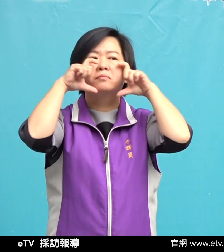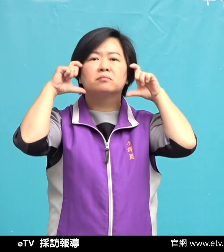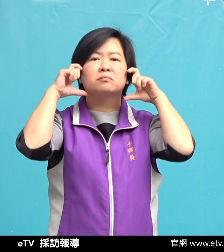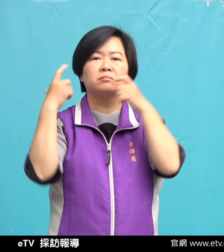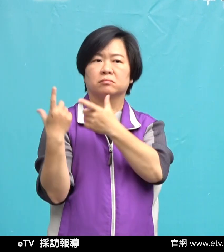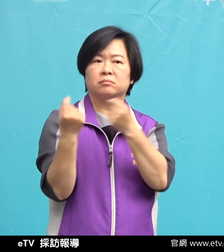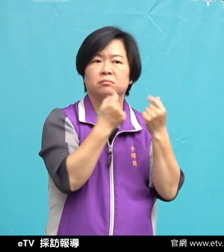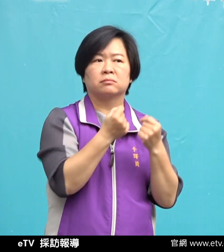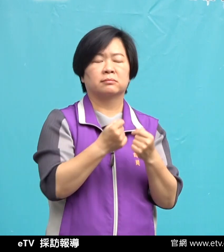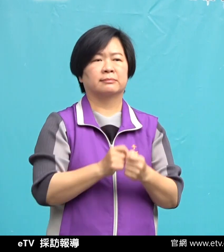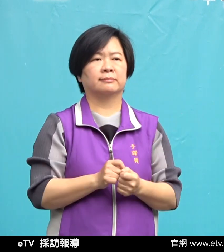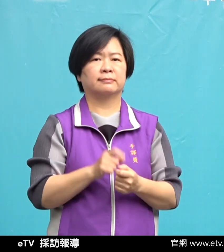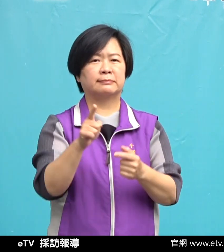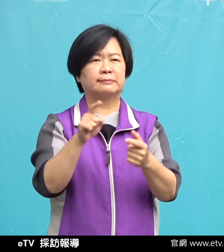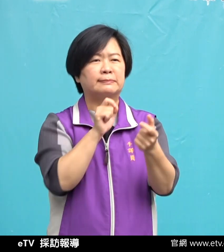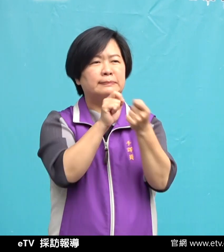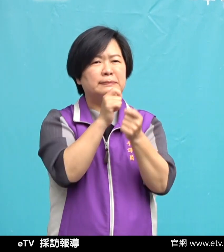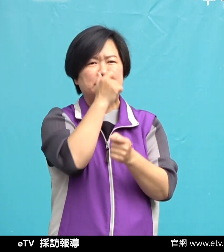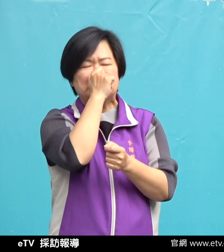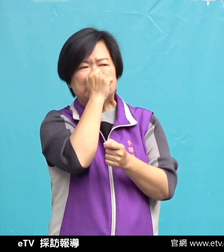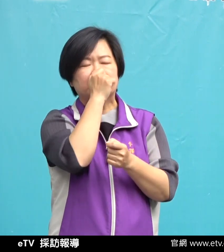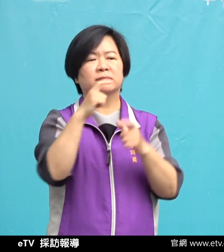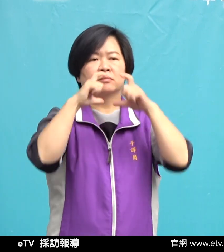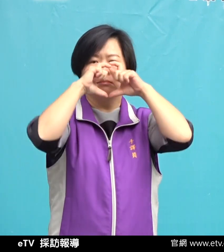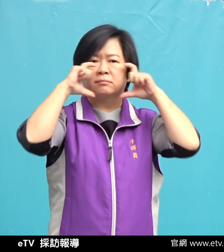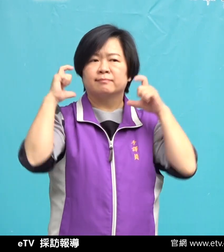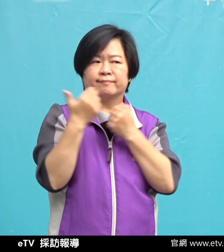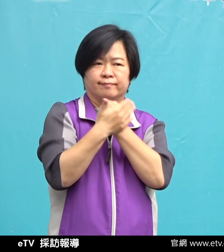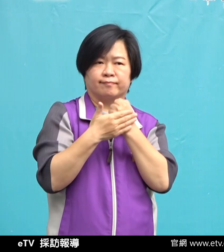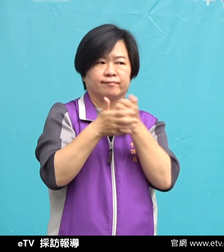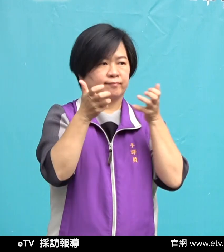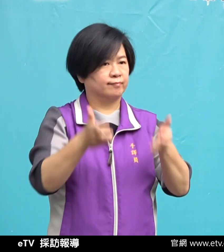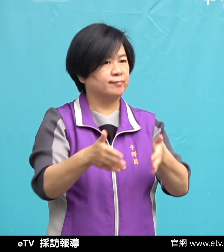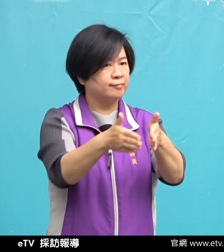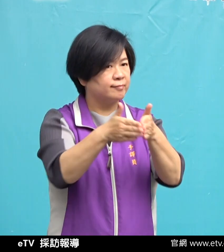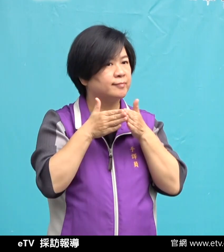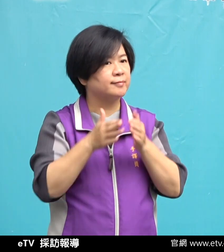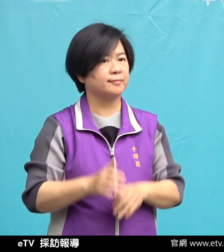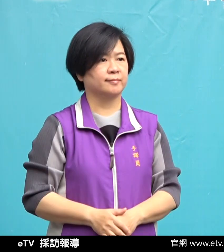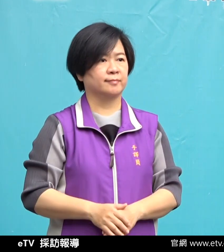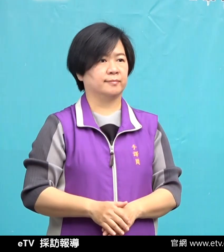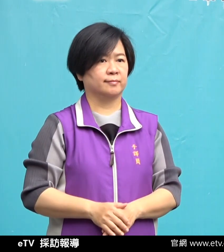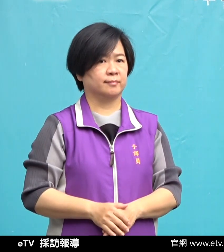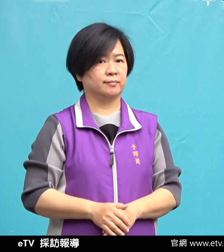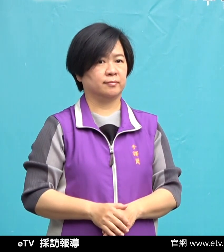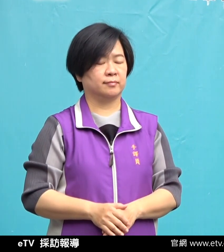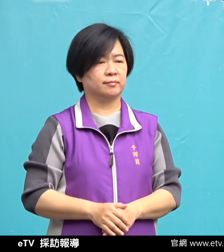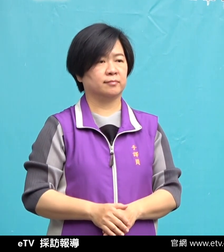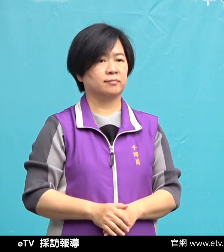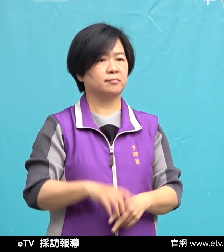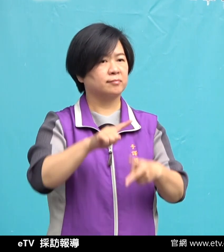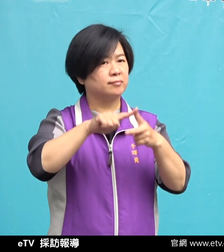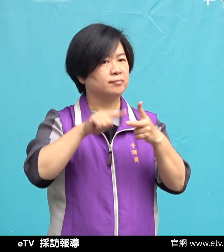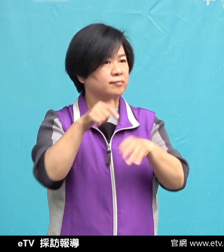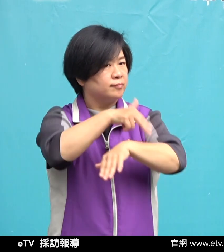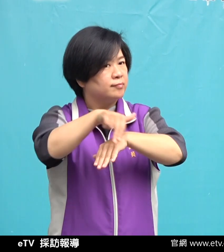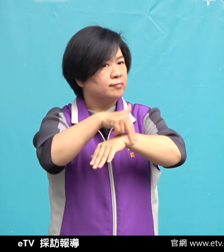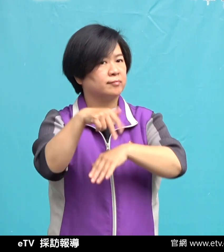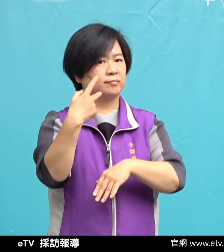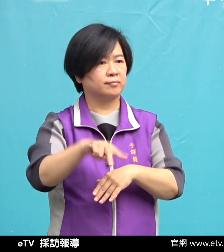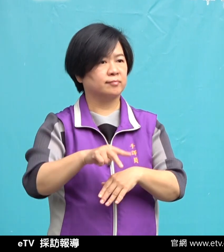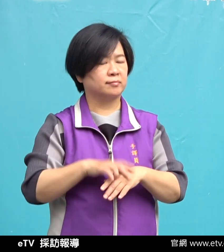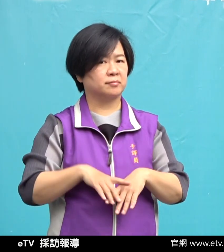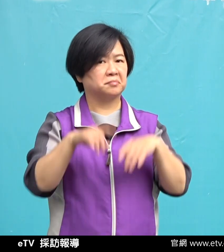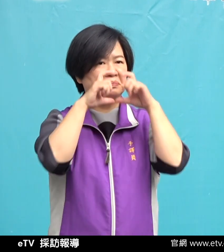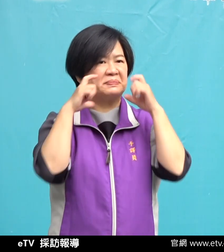要的时候戴口罩是一件非常重要的事情。透过这两份的一个规范跟这样的一个使